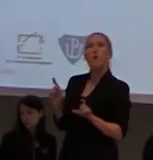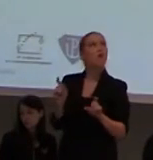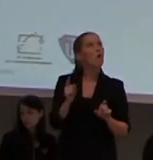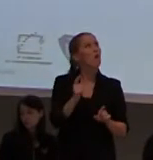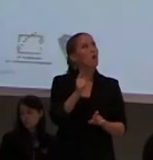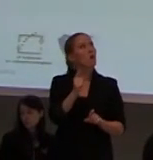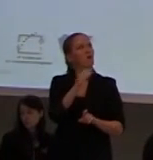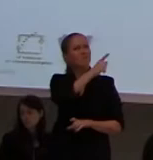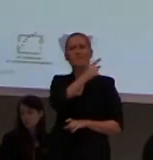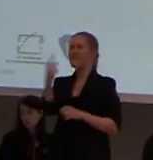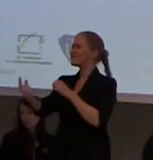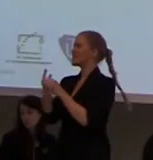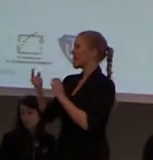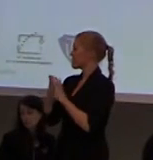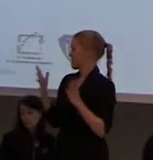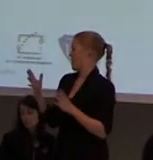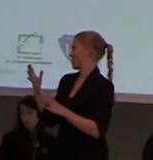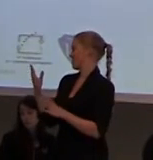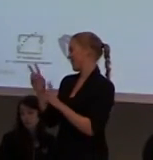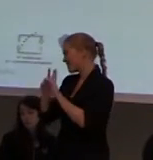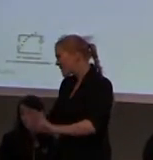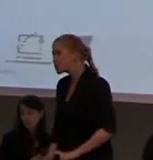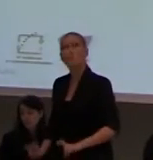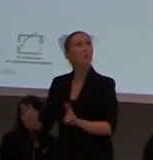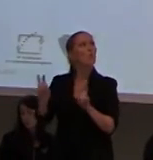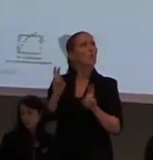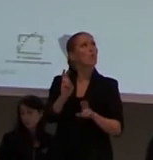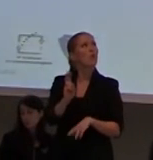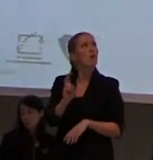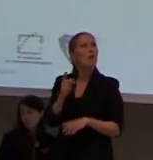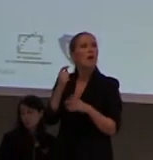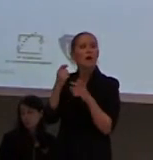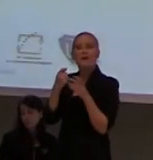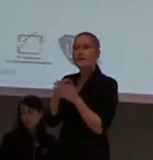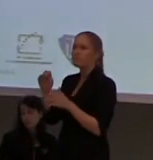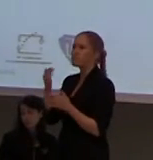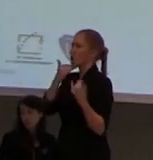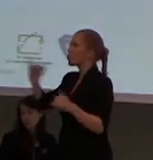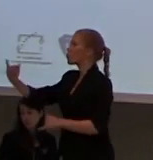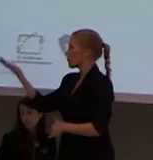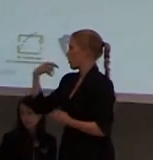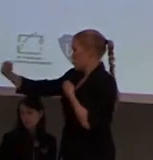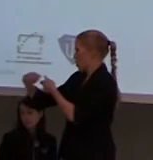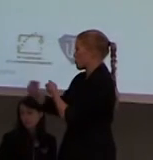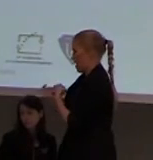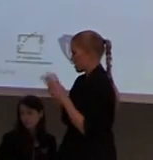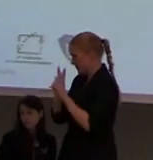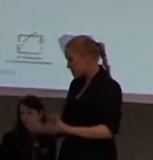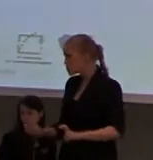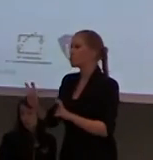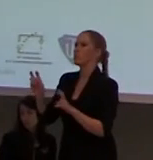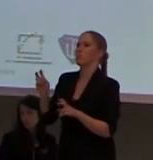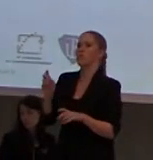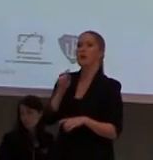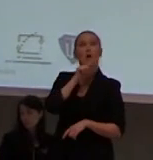obrovského výzkumu. Tady máte počet lidí a strašně vám děkuju, pokud jste přijali účast v tom výzkumu. My jsme ho ukončili před 2 týdny.